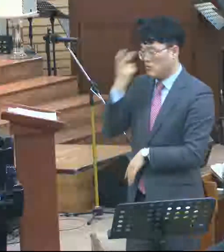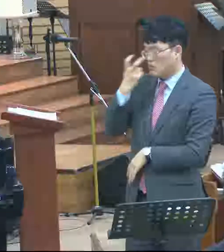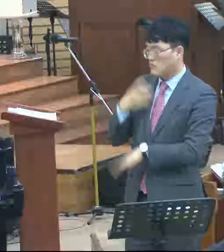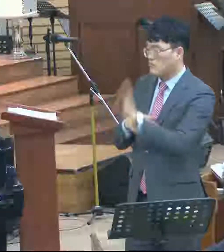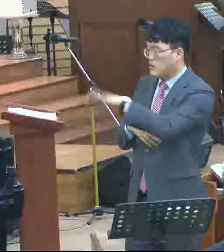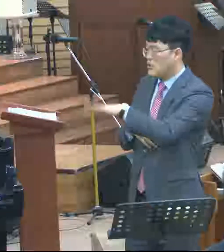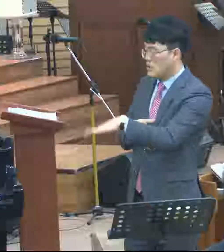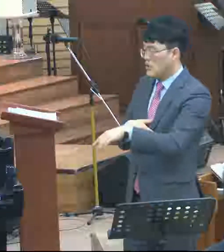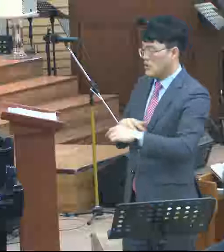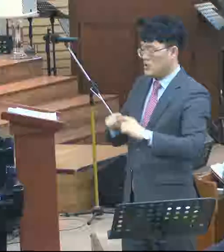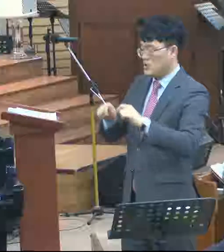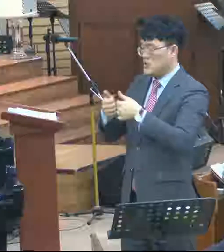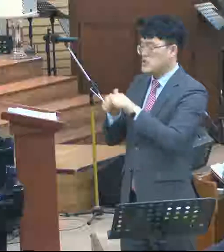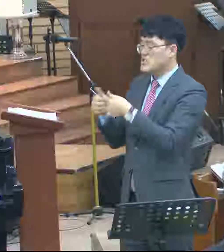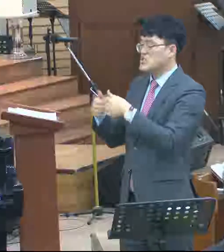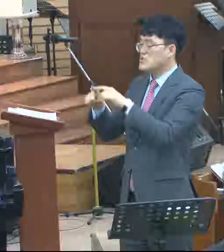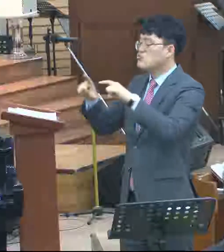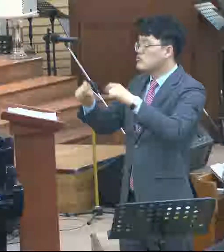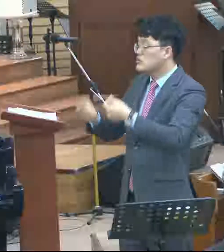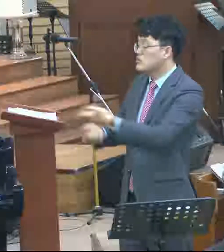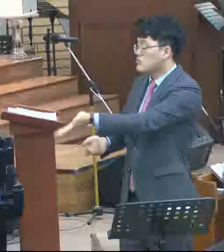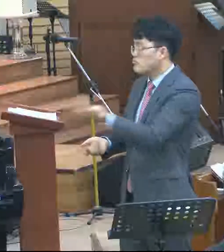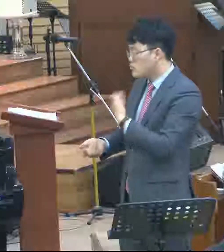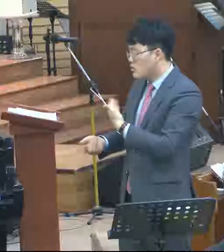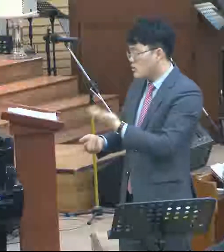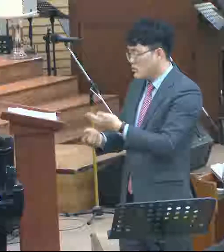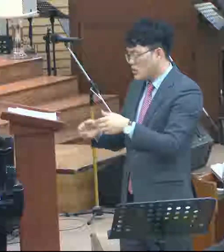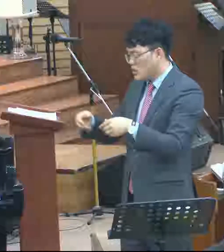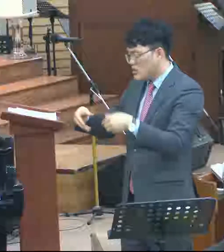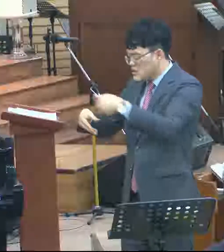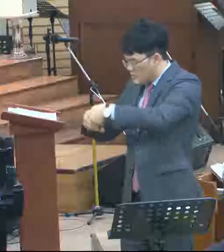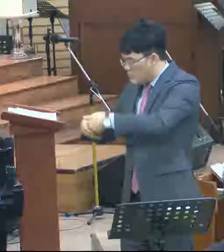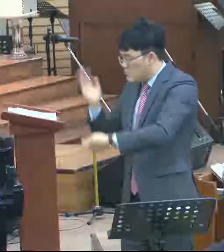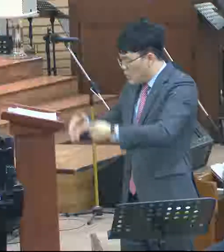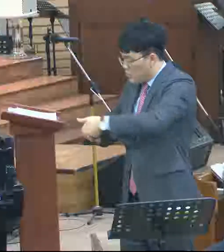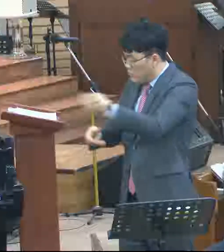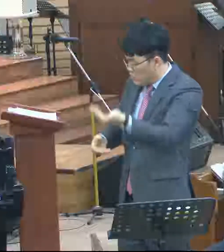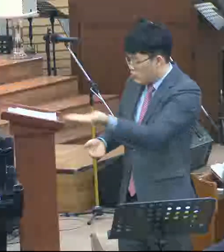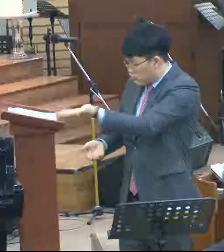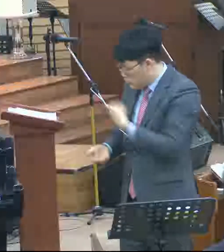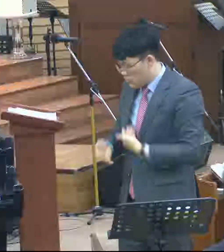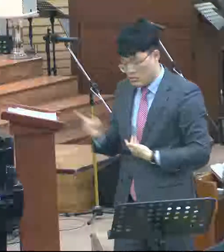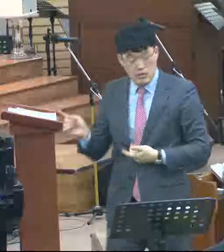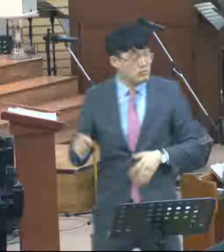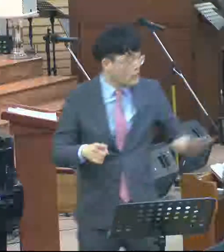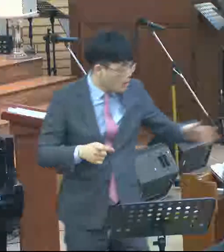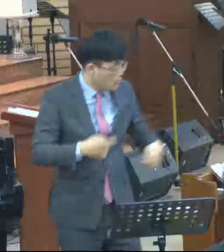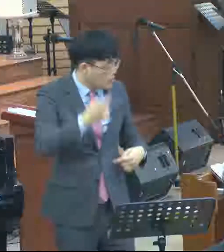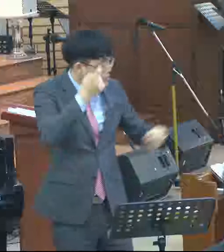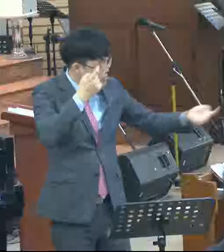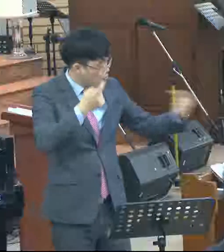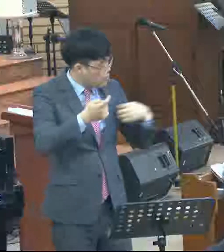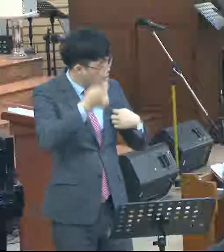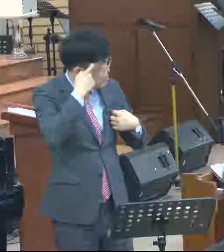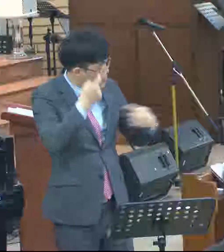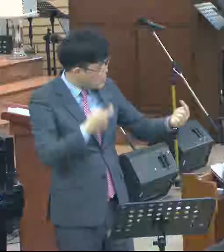왜 갑질을 하냐고 야단치면서 사진을 찍더니 공항 사장 나오라 그러고 법적 근거 가지고 오라고 막 소리를 질러대고